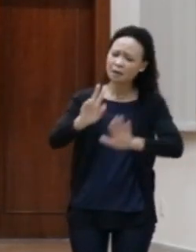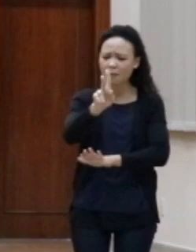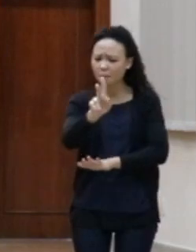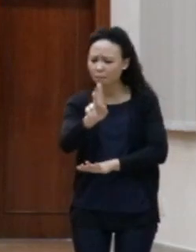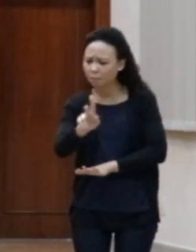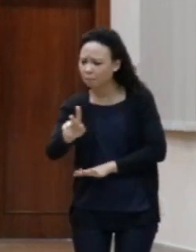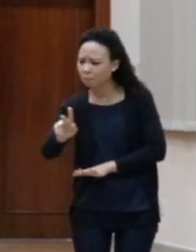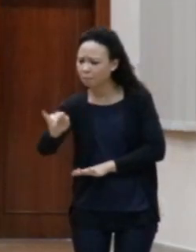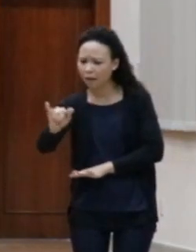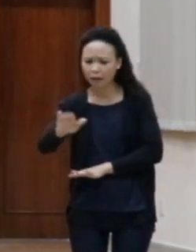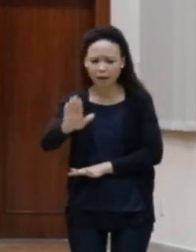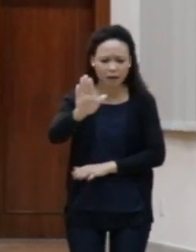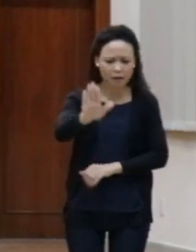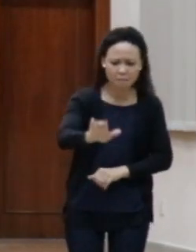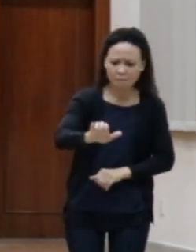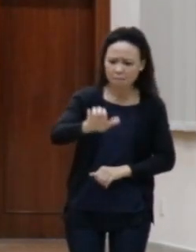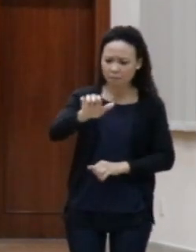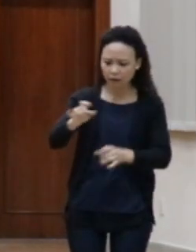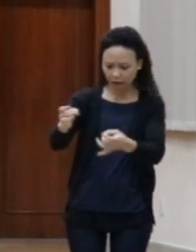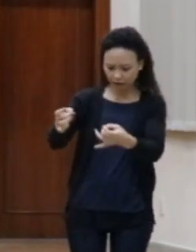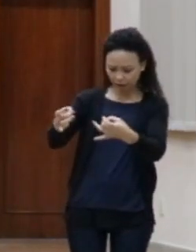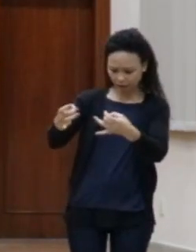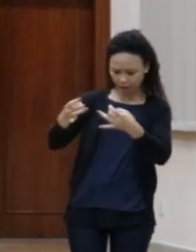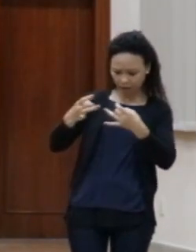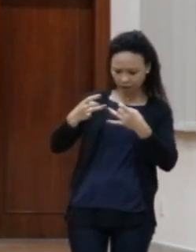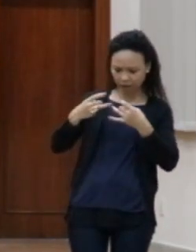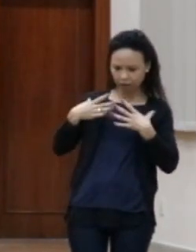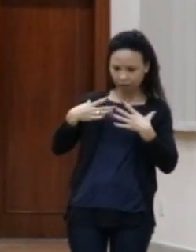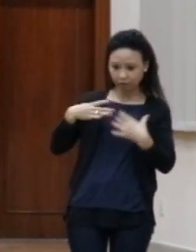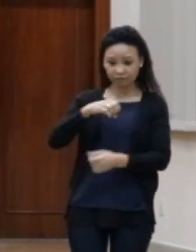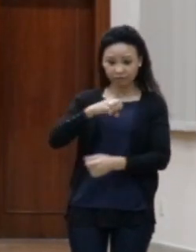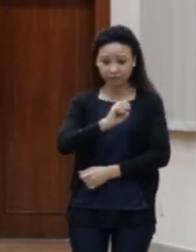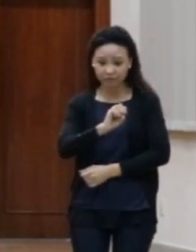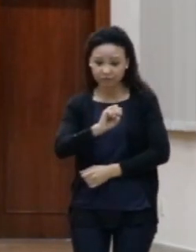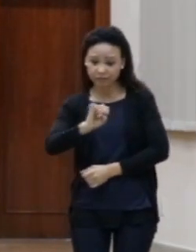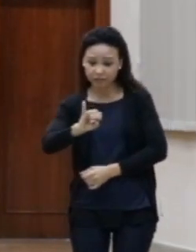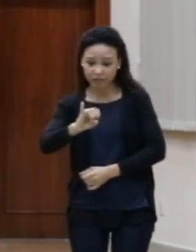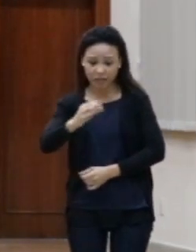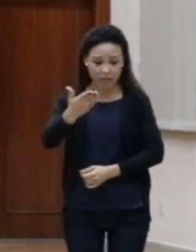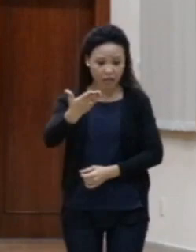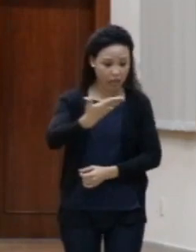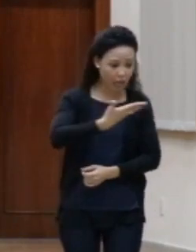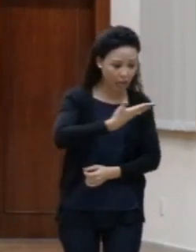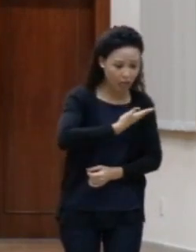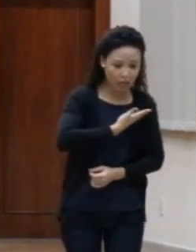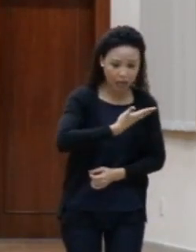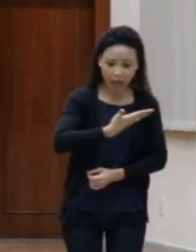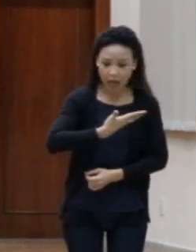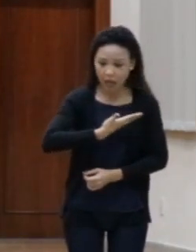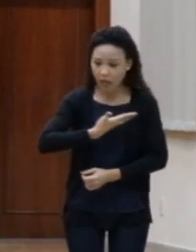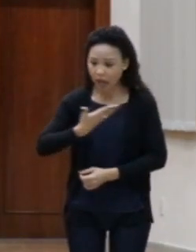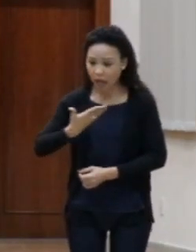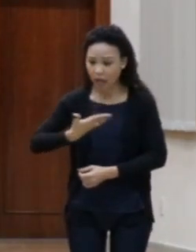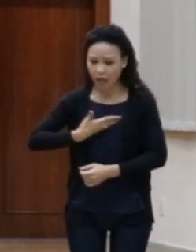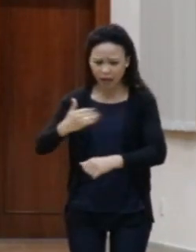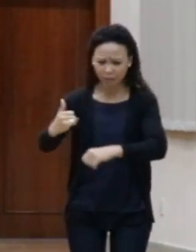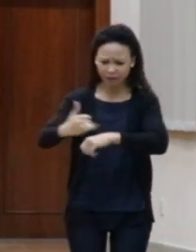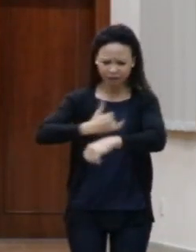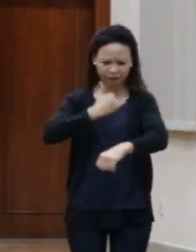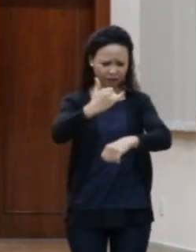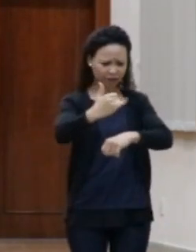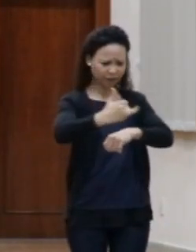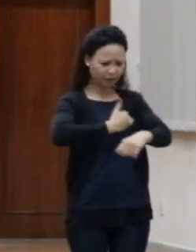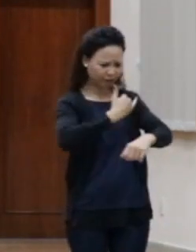Mesmo que meus pais me deixem, mesmo que amigos me